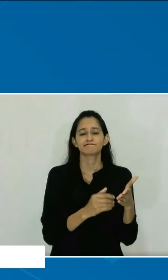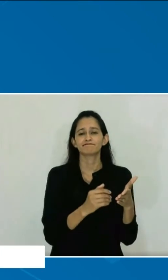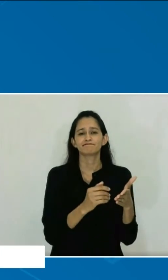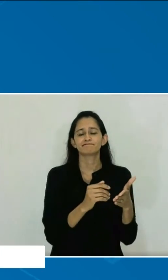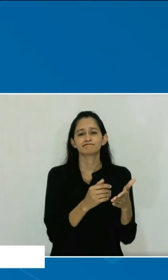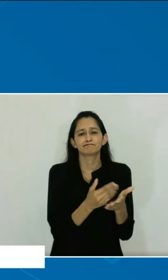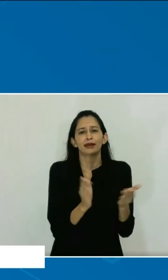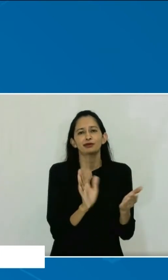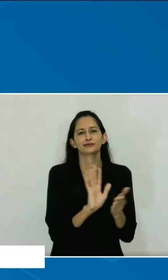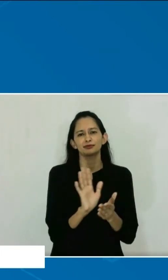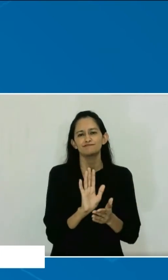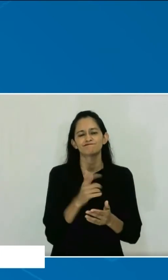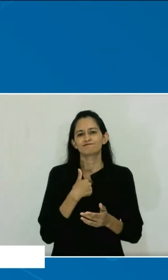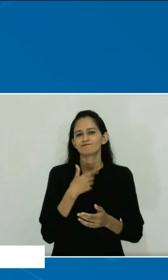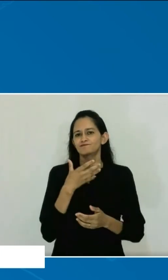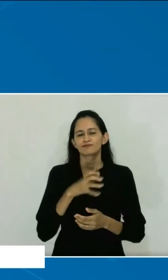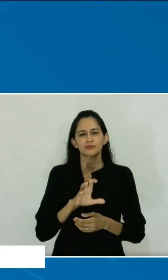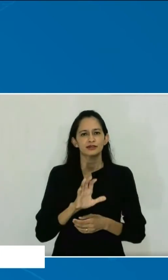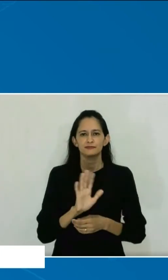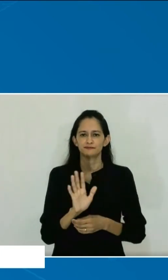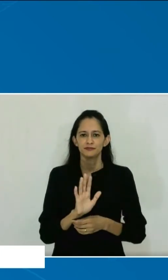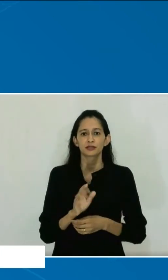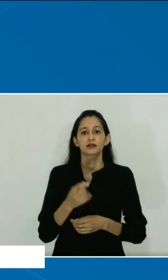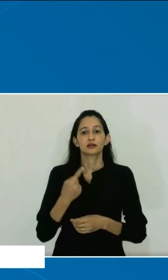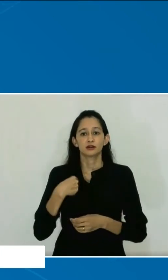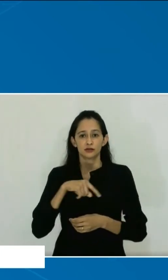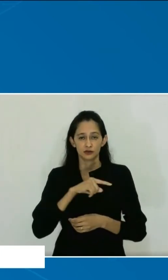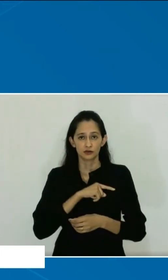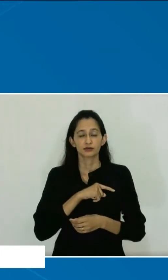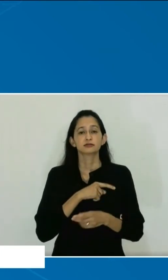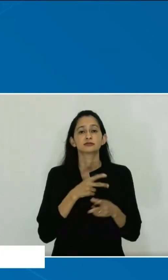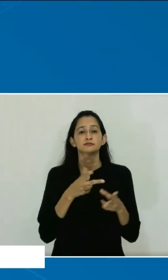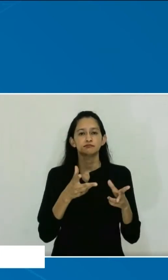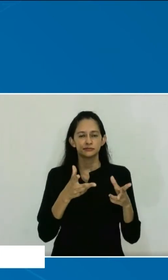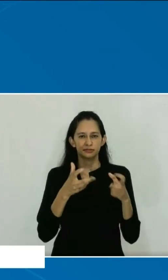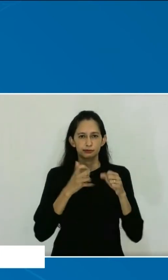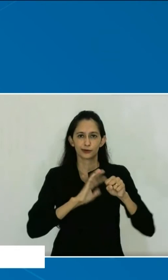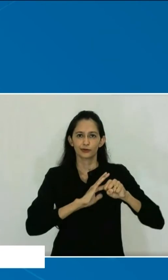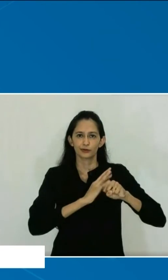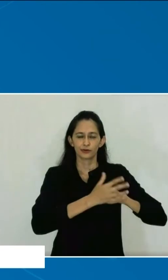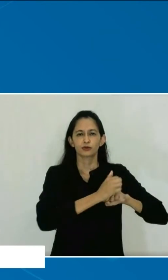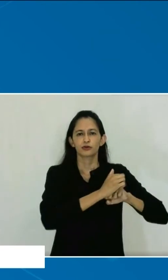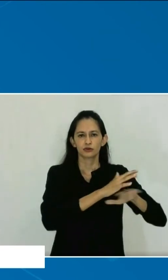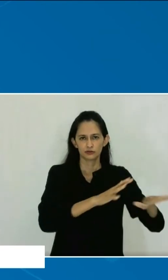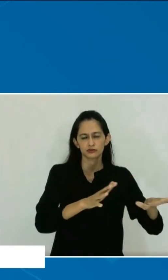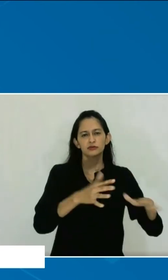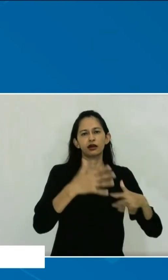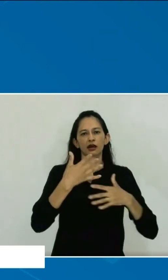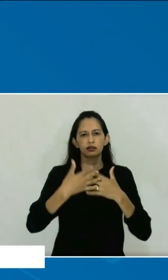a sensibilidade que esse momento de Covid realmente teve um impacto econômico muito grande.